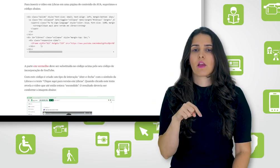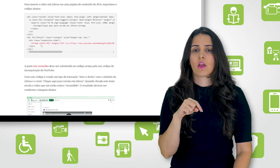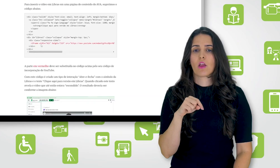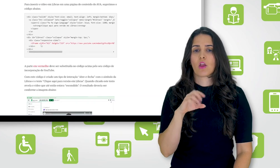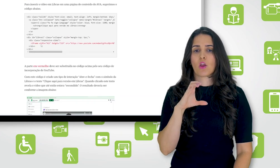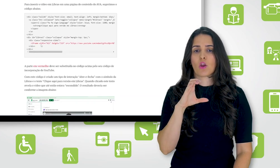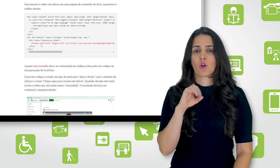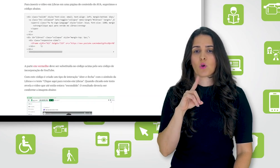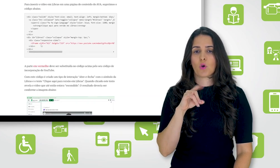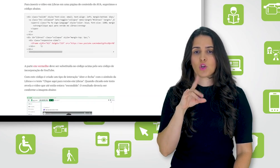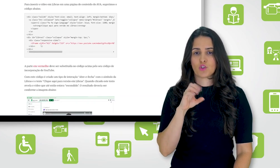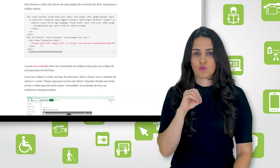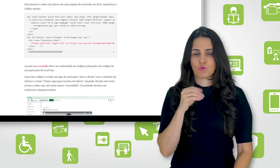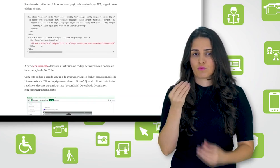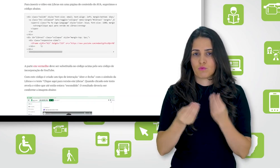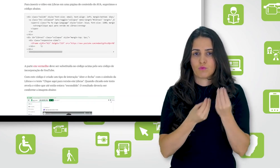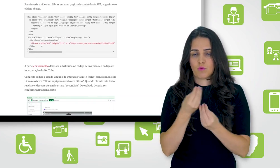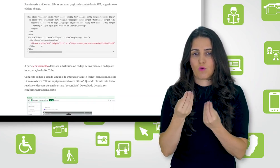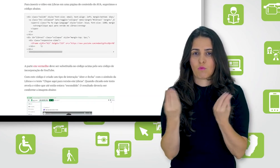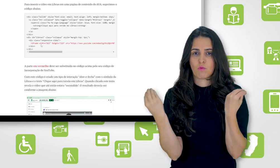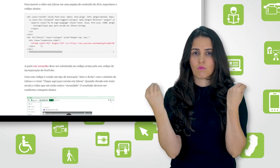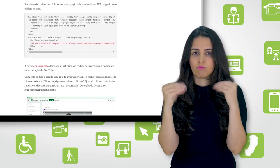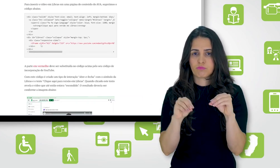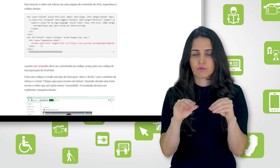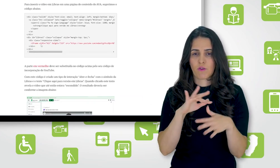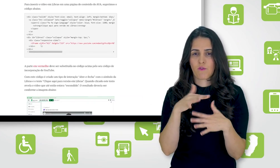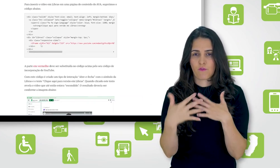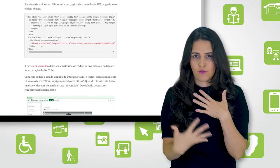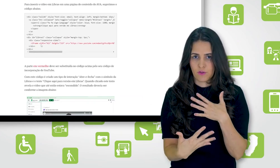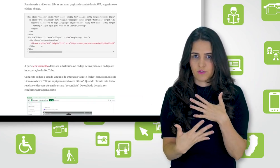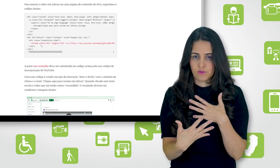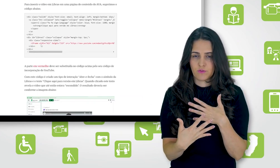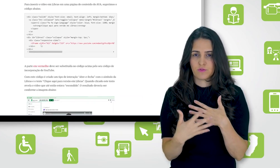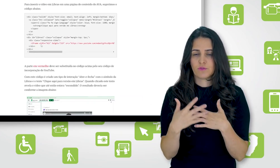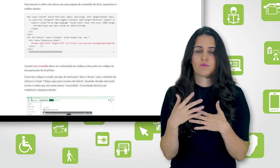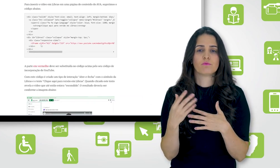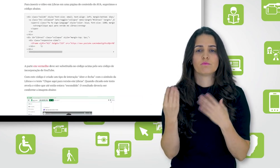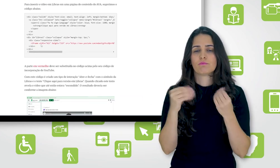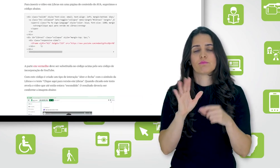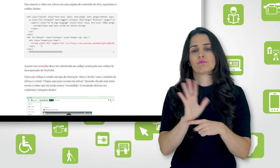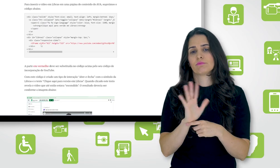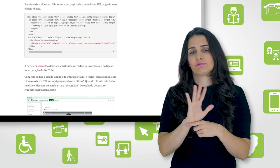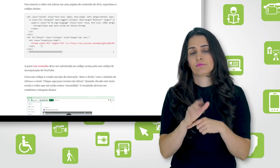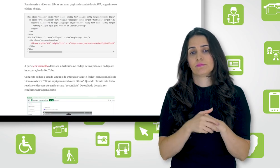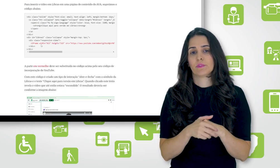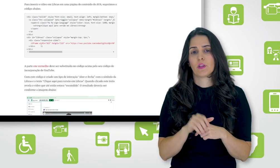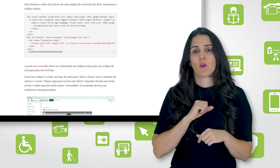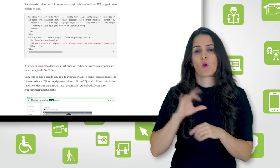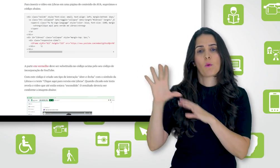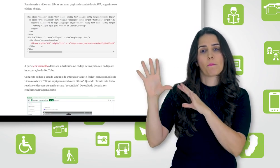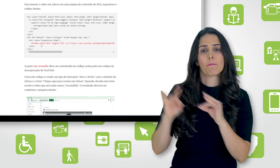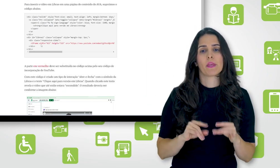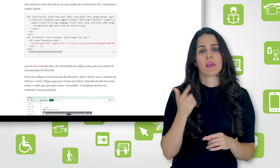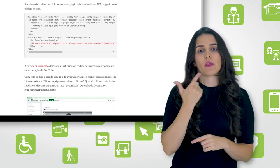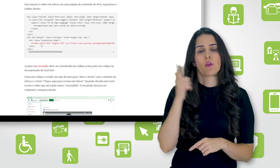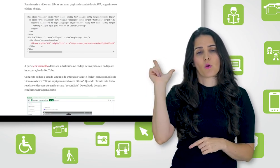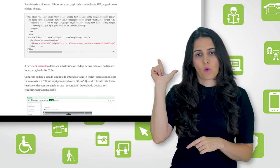incorporação do vídeo que nós pegamos no YouTube ou em outra plataforma que o vídeo